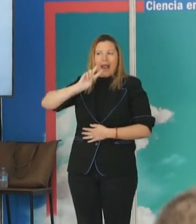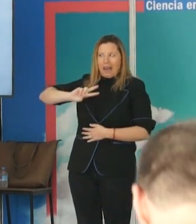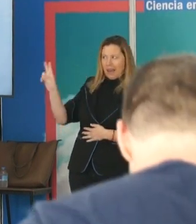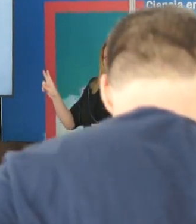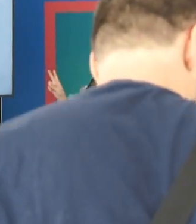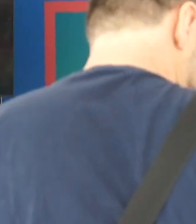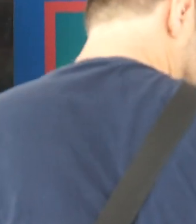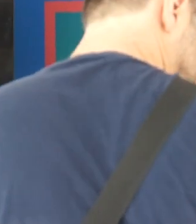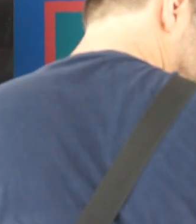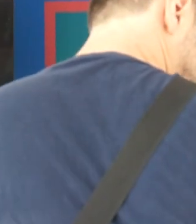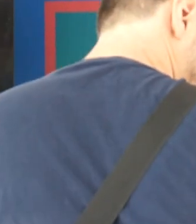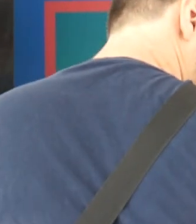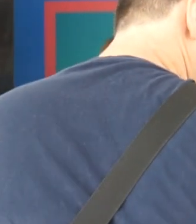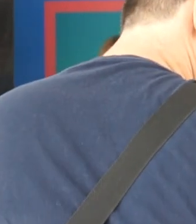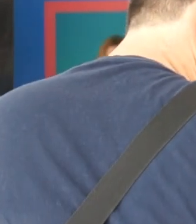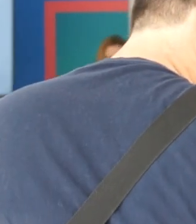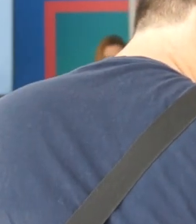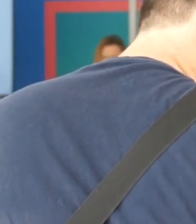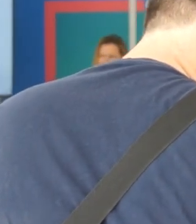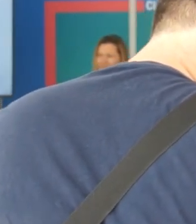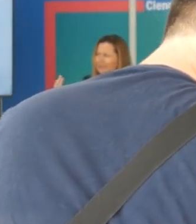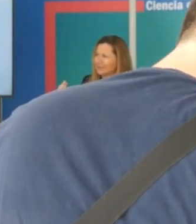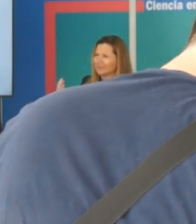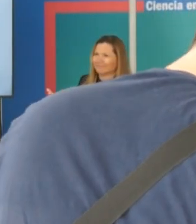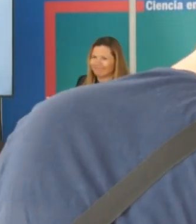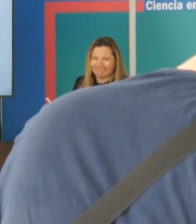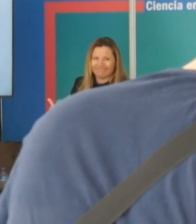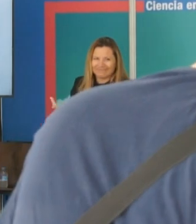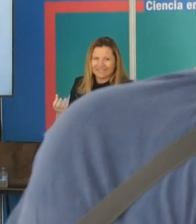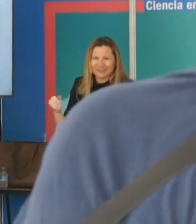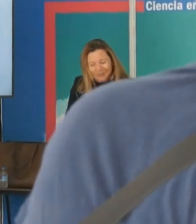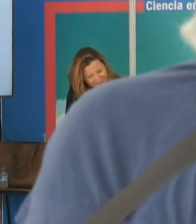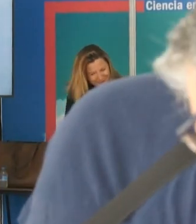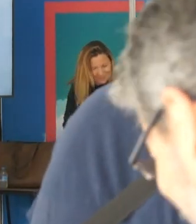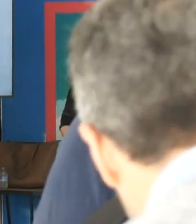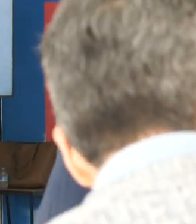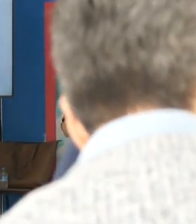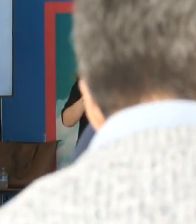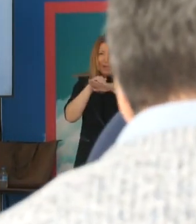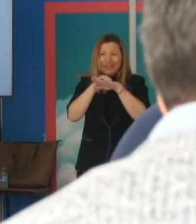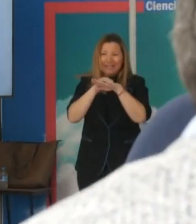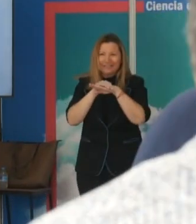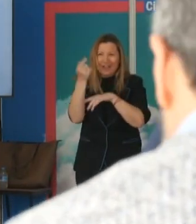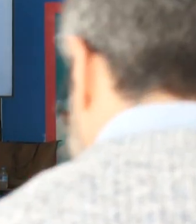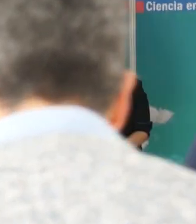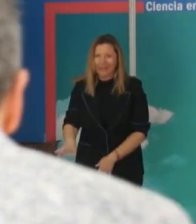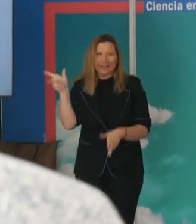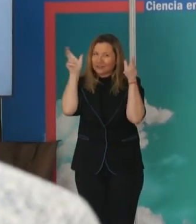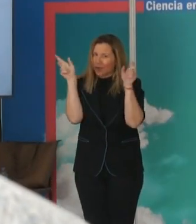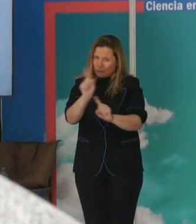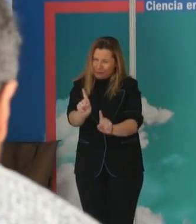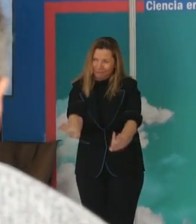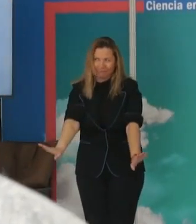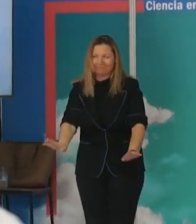de los experimentos. Bien, ¡ay, joder! Perdón. Lo siento, niños, no oigáis cuando se me vaya mi gusto,